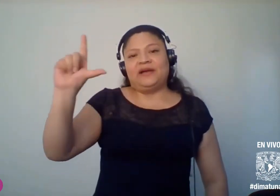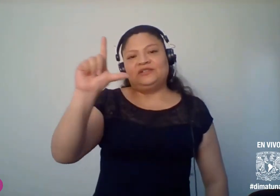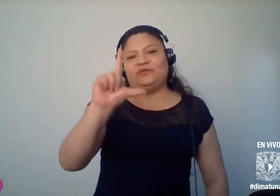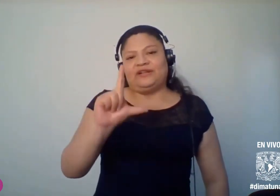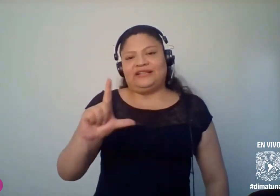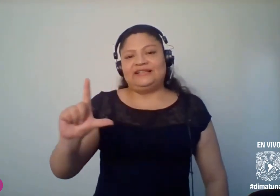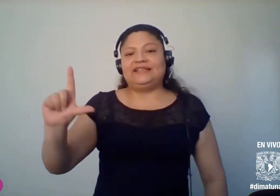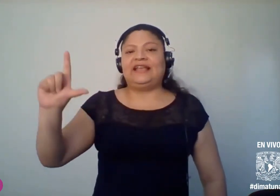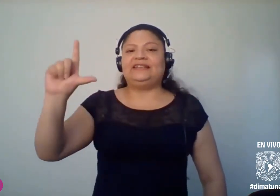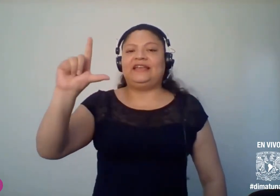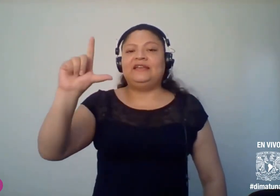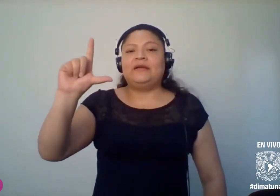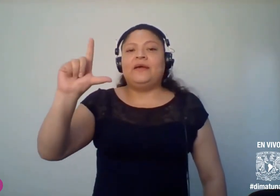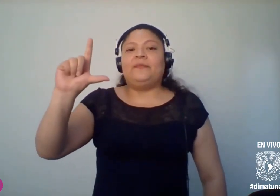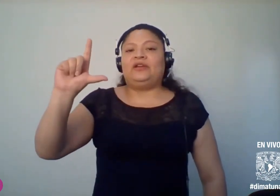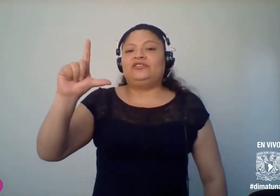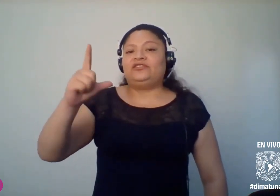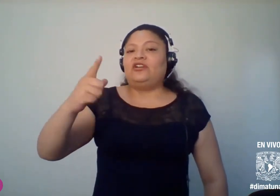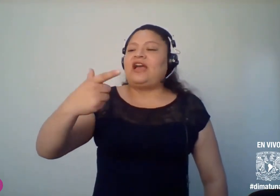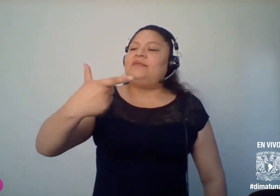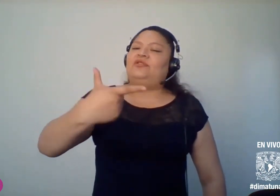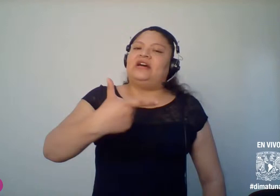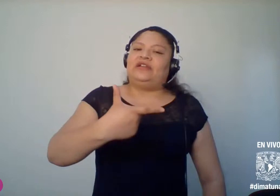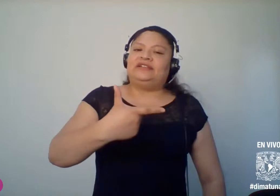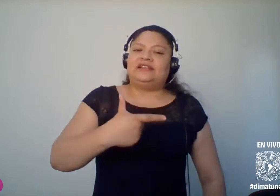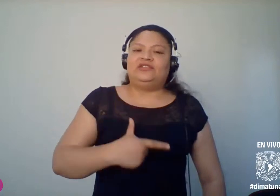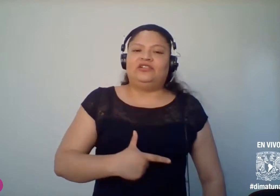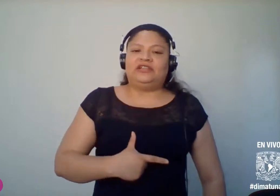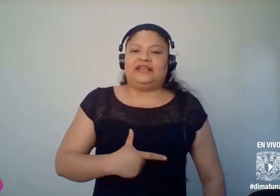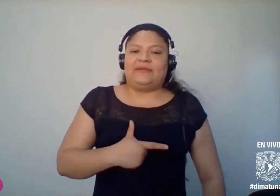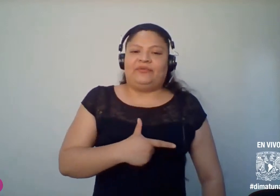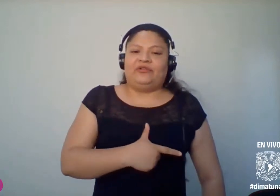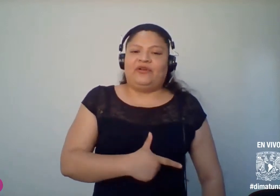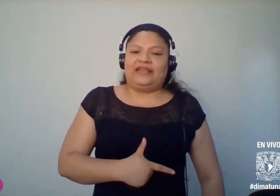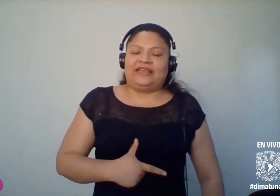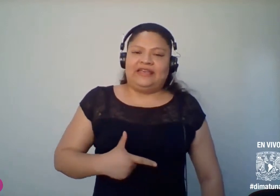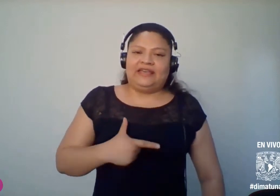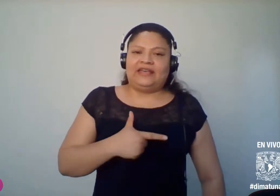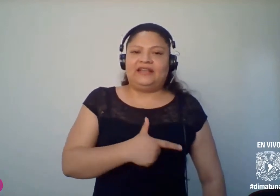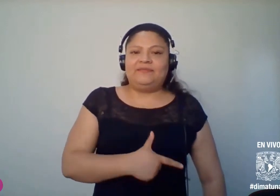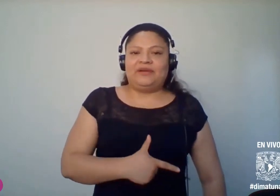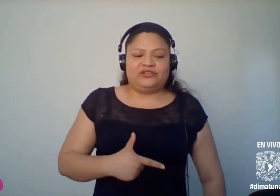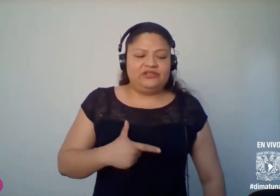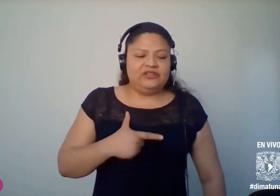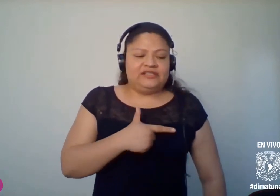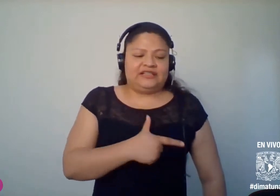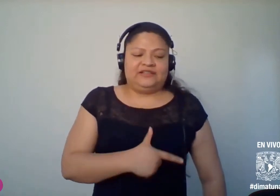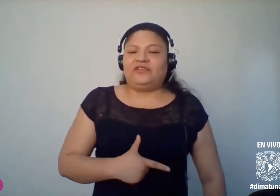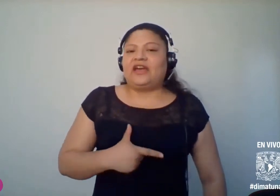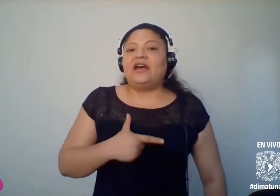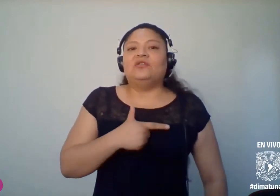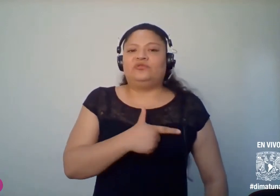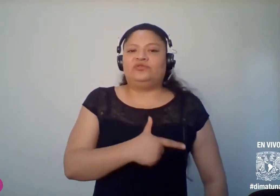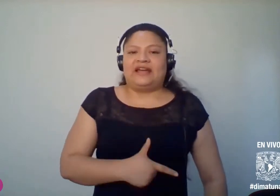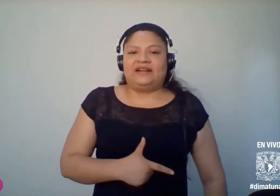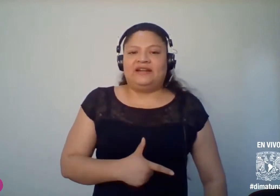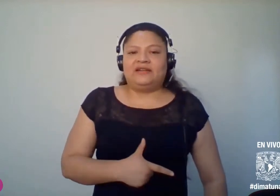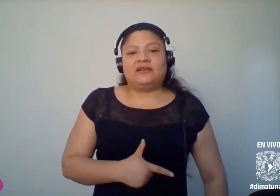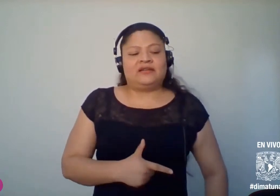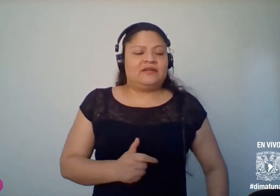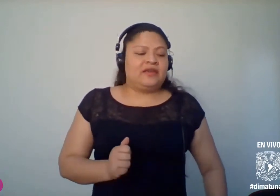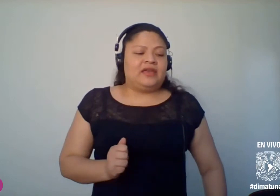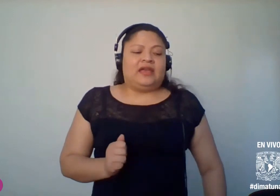parte del espacio, enfrente al signante, pero si yo cambio la orientación y la pongo aquí en el pecho, significa